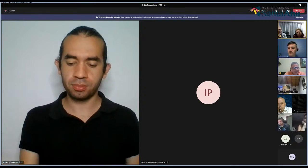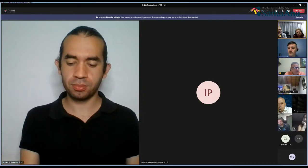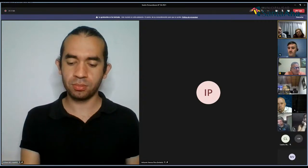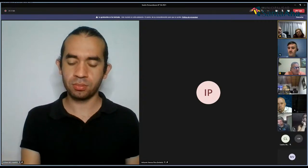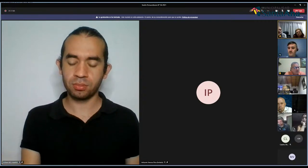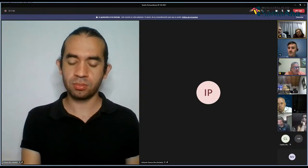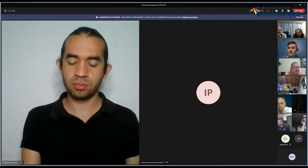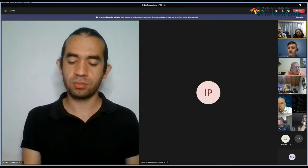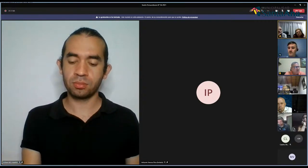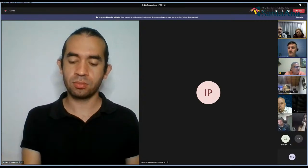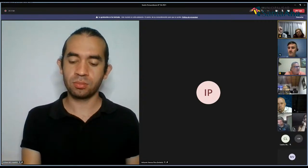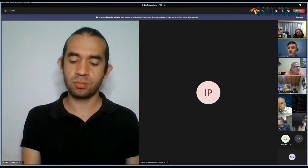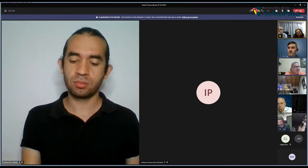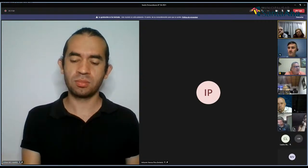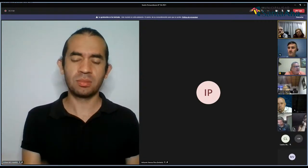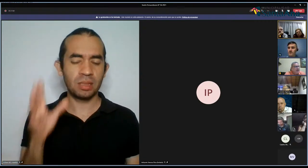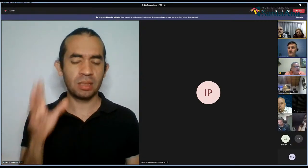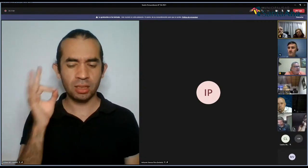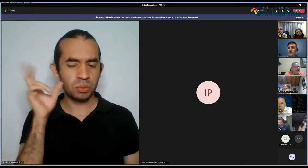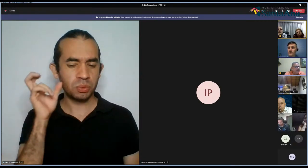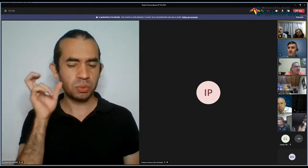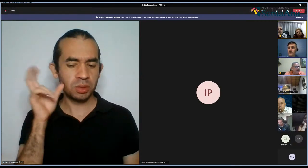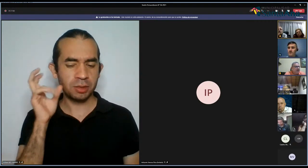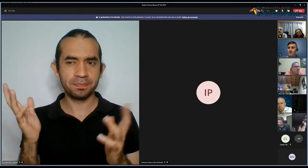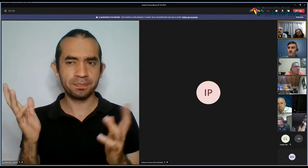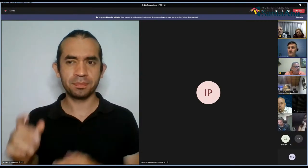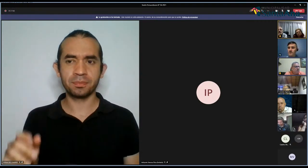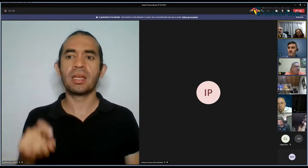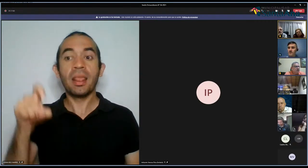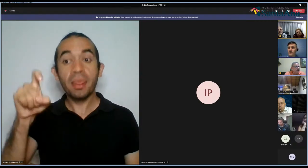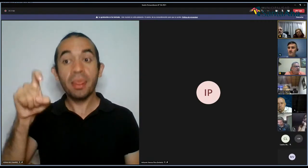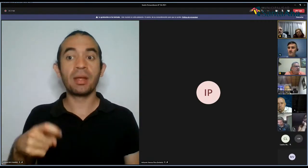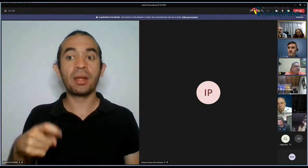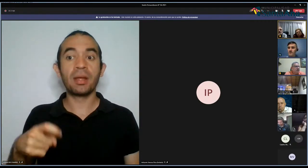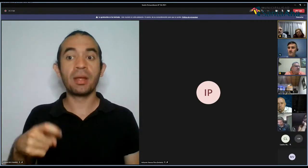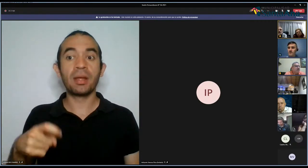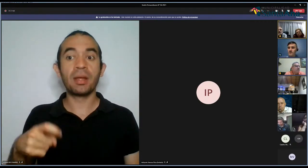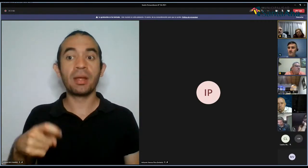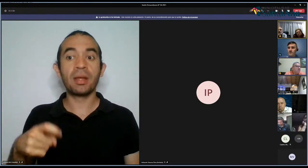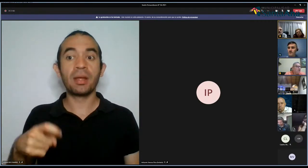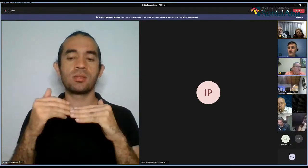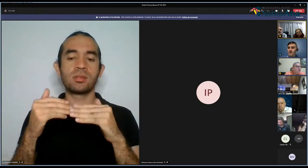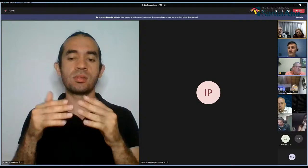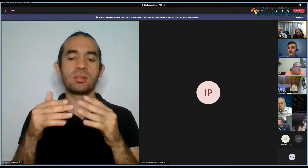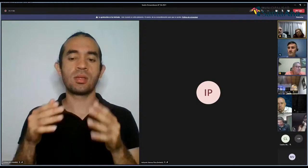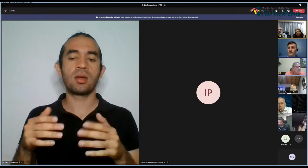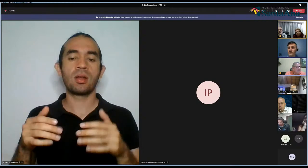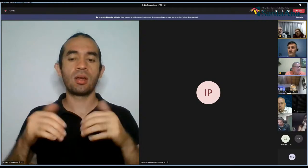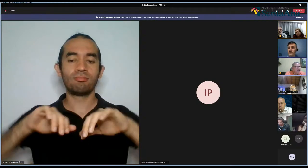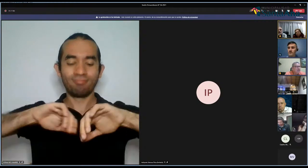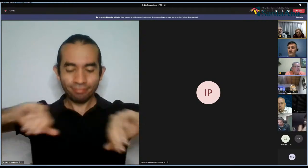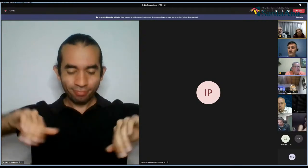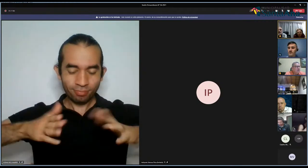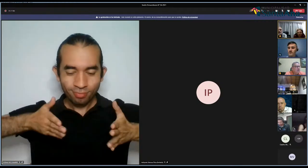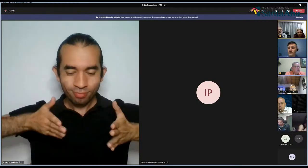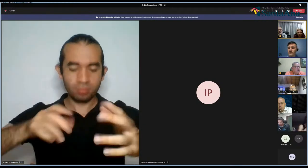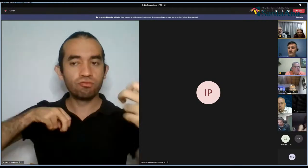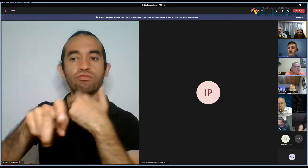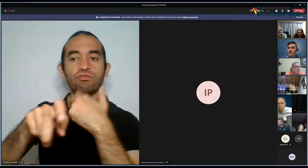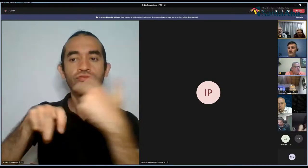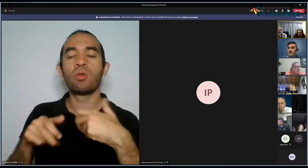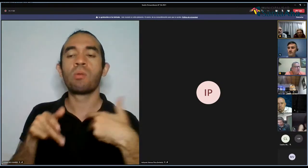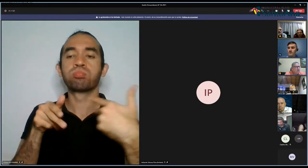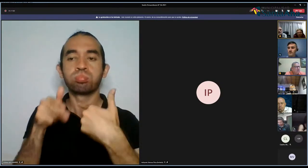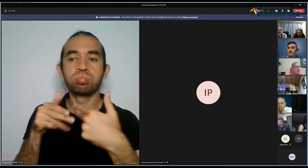metros creo que fue lo que le escuché deberían de construir esa servidumbre ahora sí sí el consejo